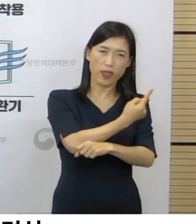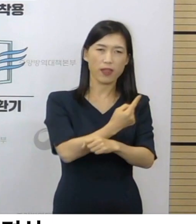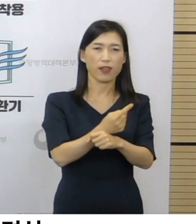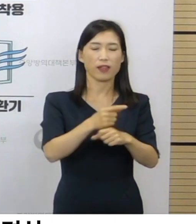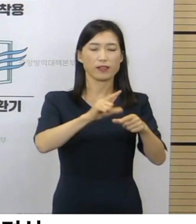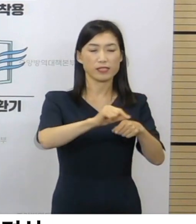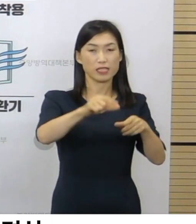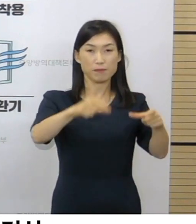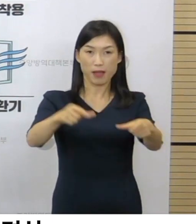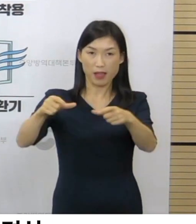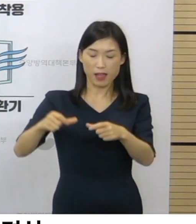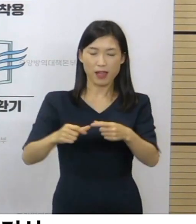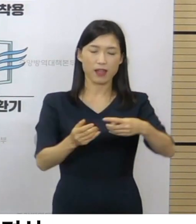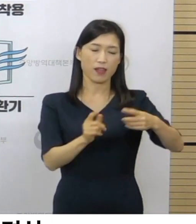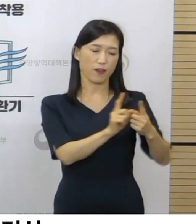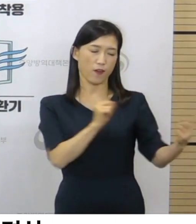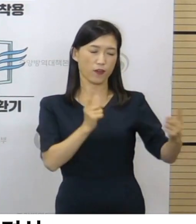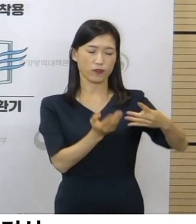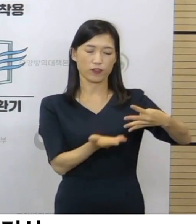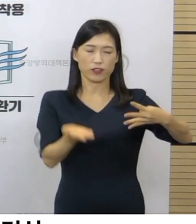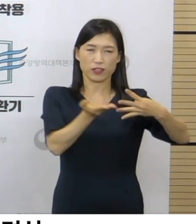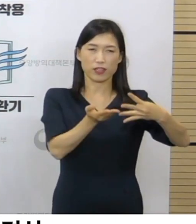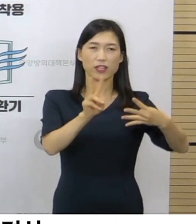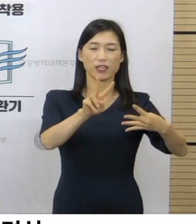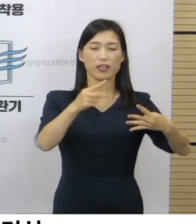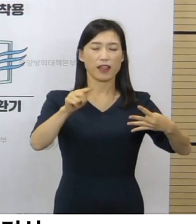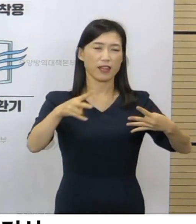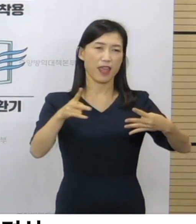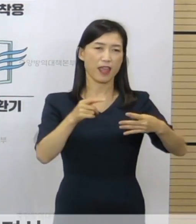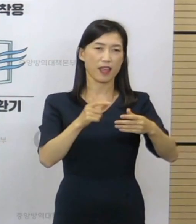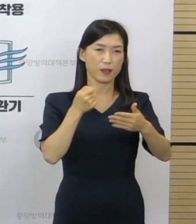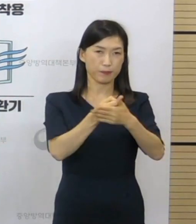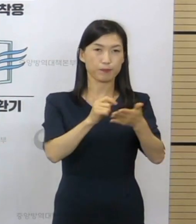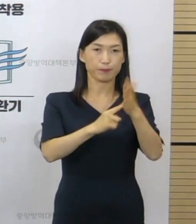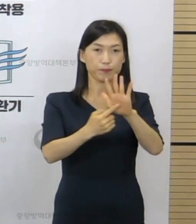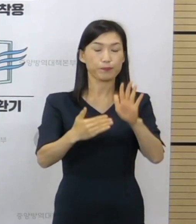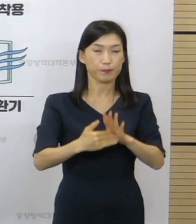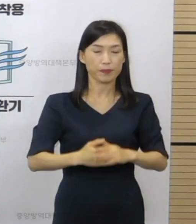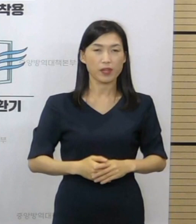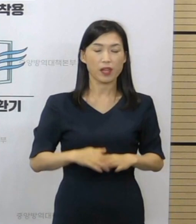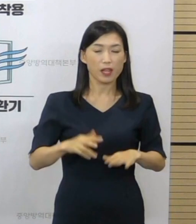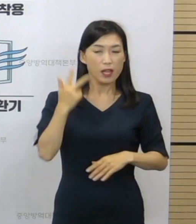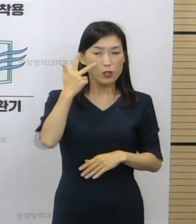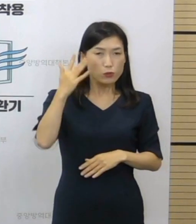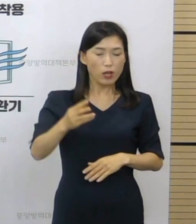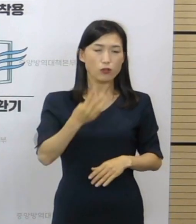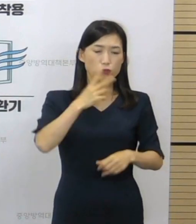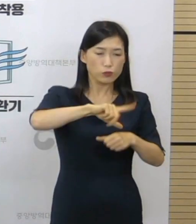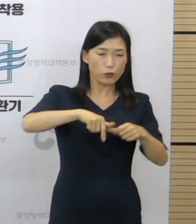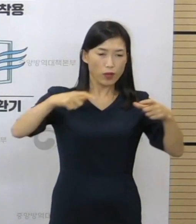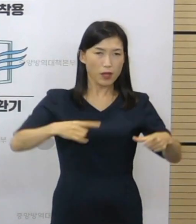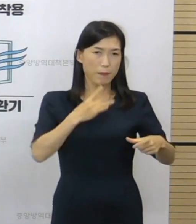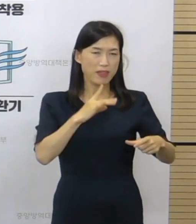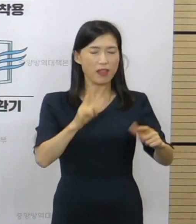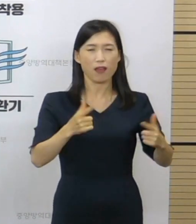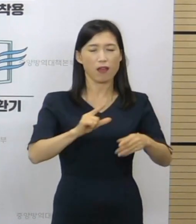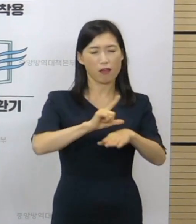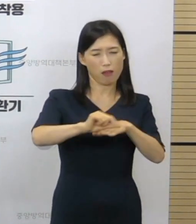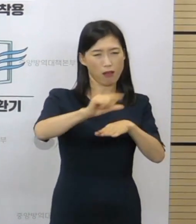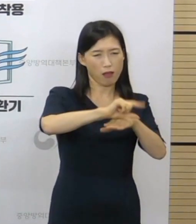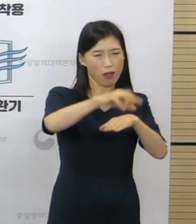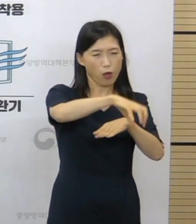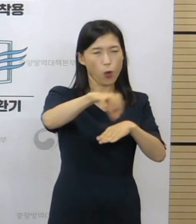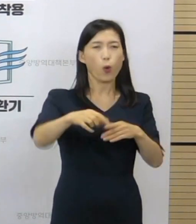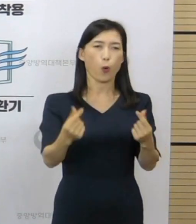2단계 로 격상 되었습니다 최근 1주간 은 수도권 뿐만 아니라 비수도권 에서도 뚜렷한